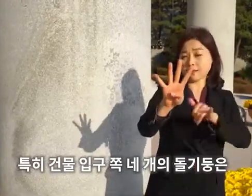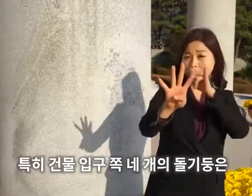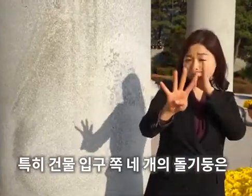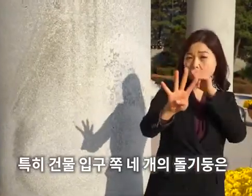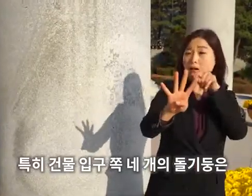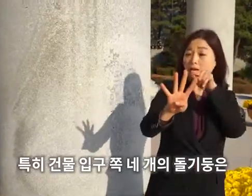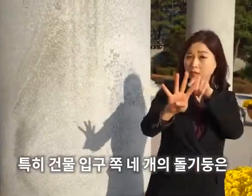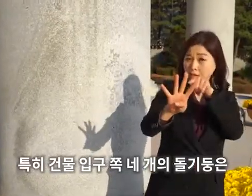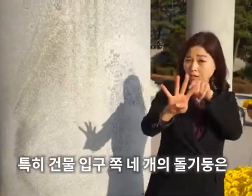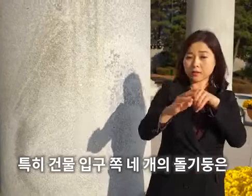돌기둥은